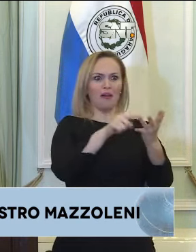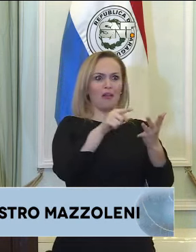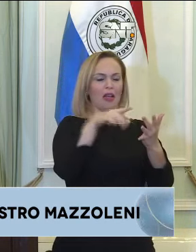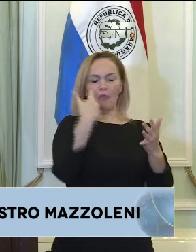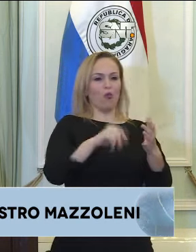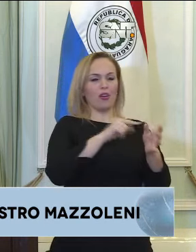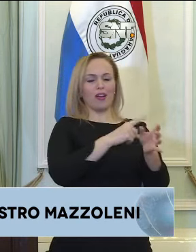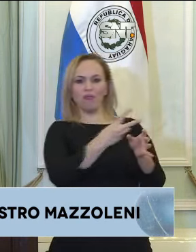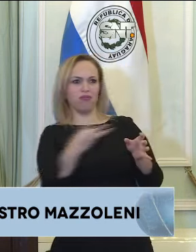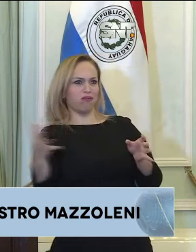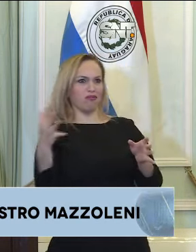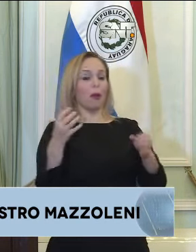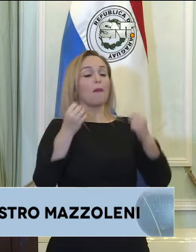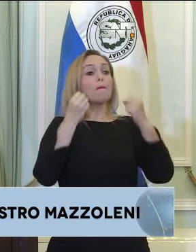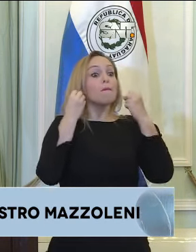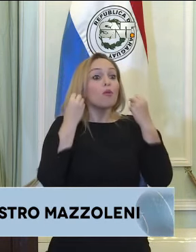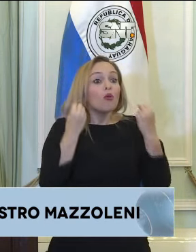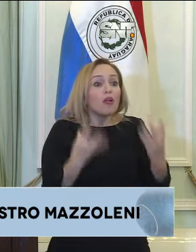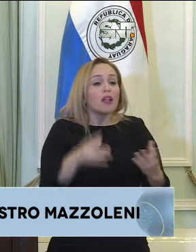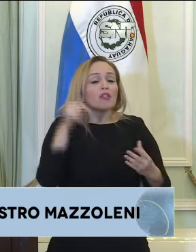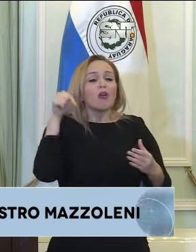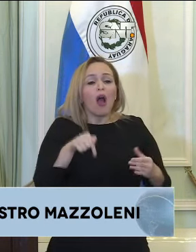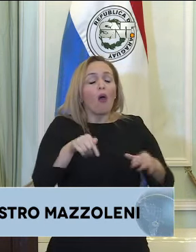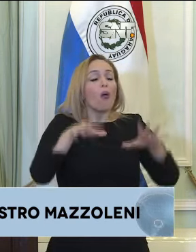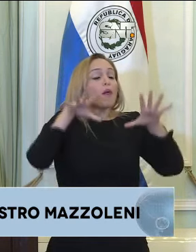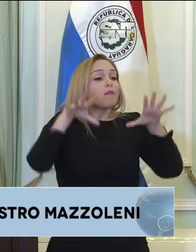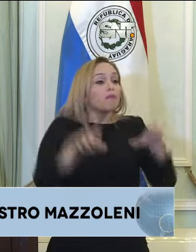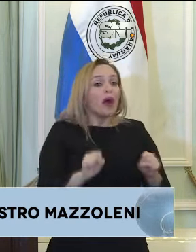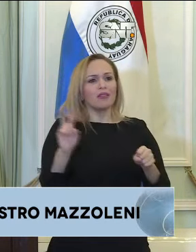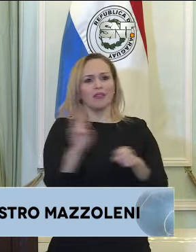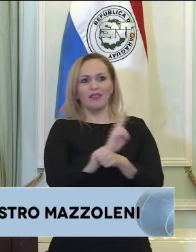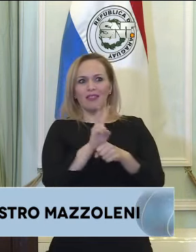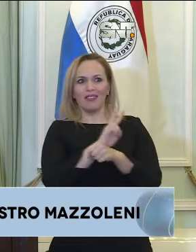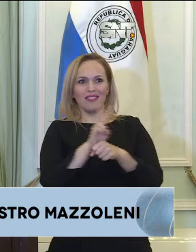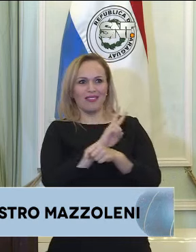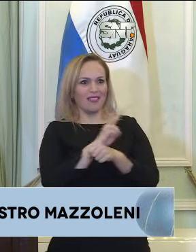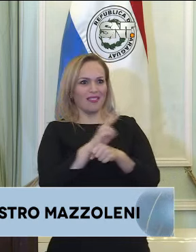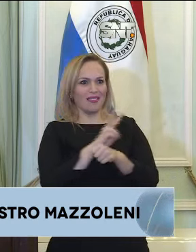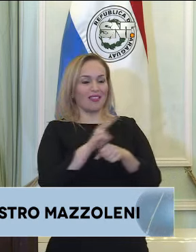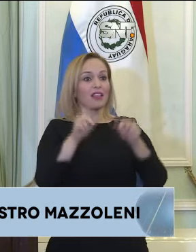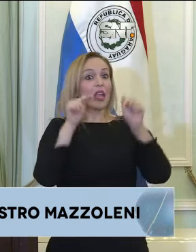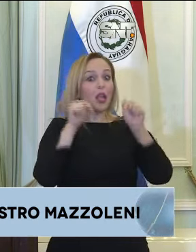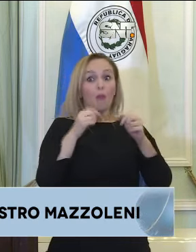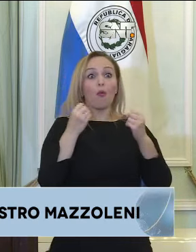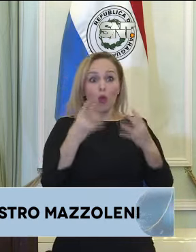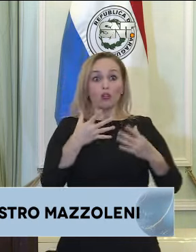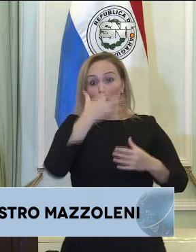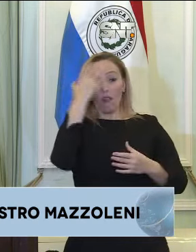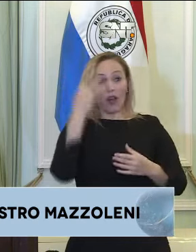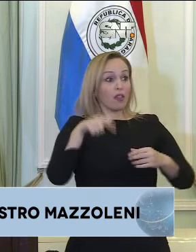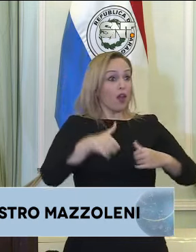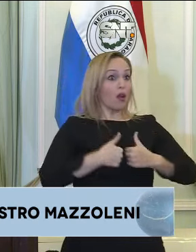creer que esto también refleja que el gran aporte de la ciudadanía que ha ido mejorando porque de los primeros días